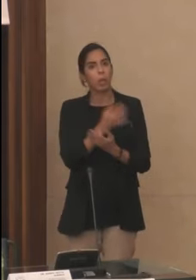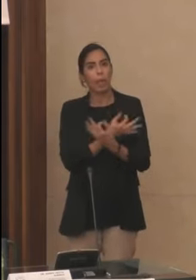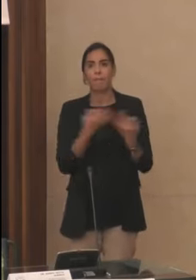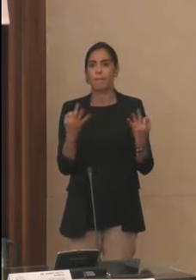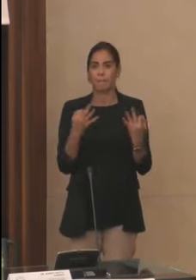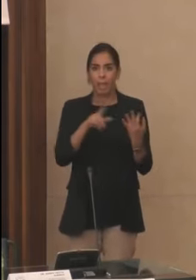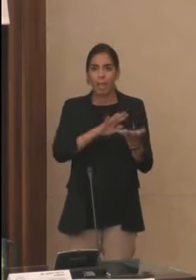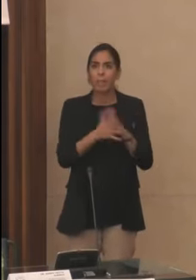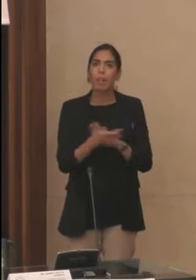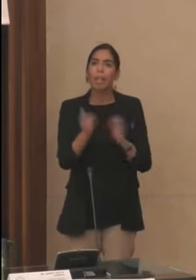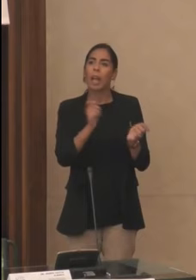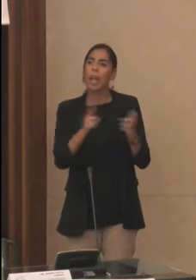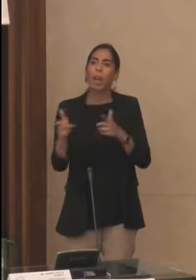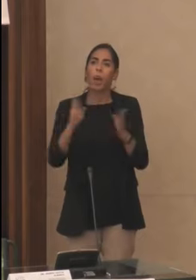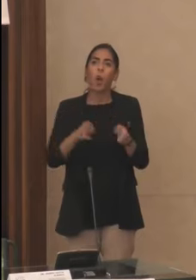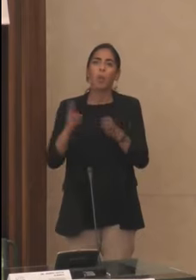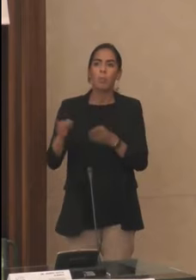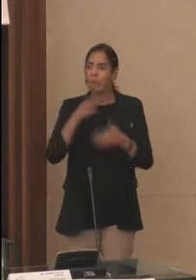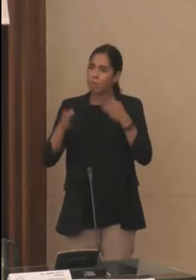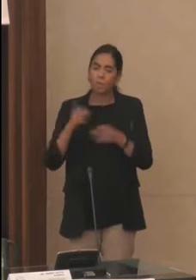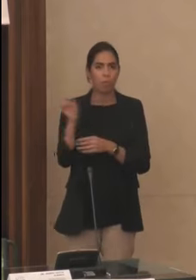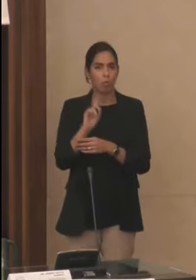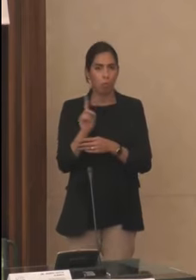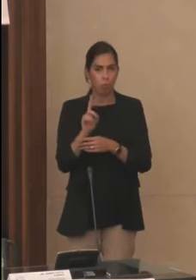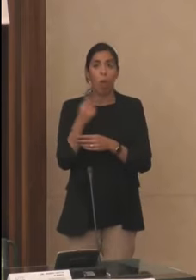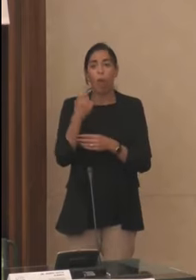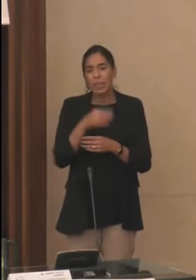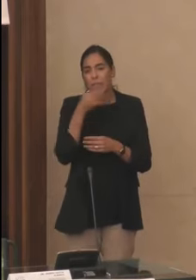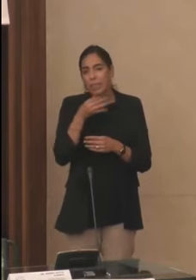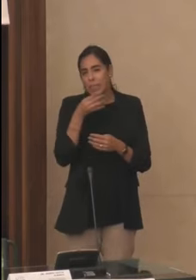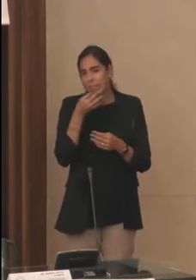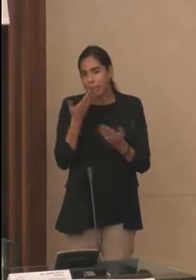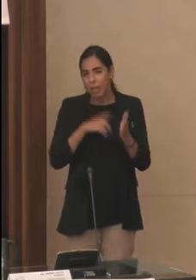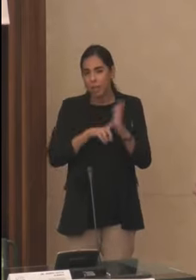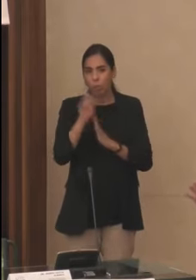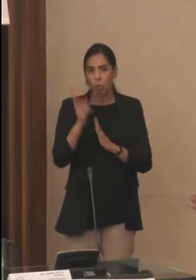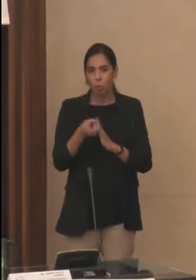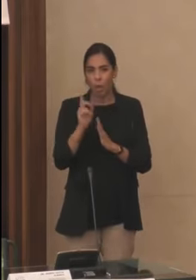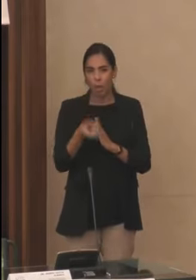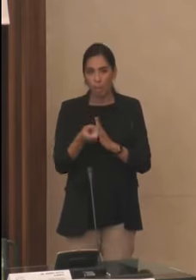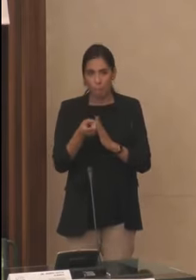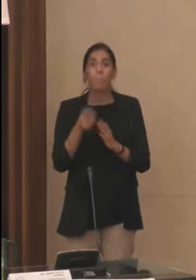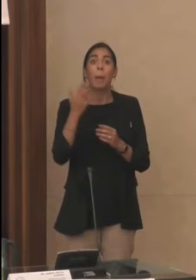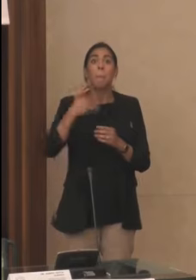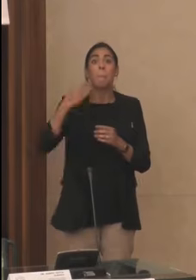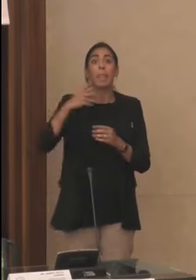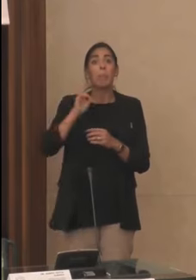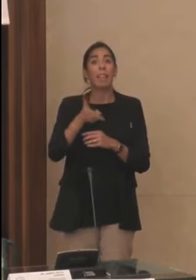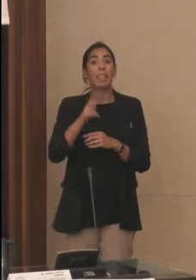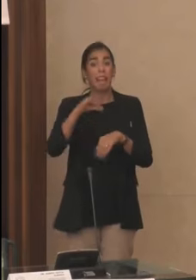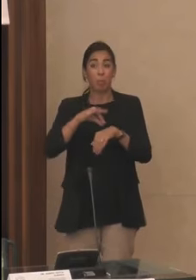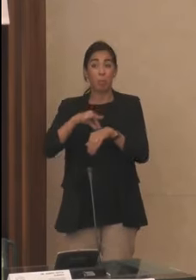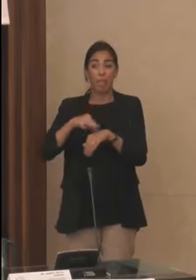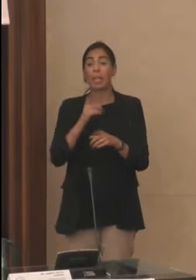in ospedale. Ciò si è tradotto in una diminuzione da 13 a 2 pazienti con esigenza